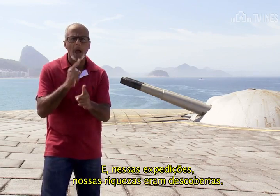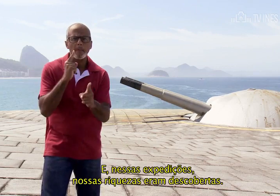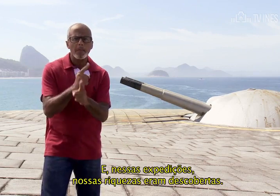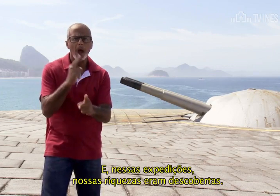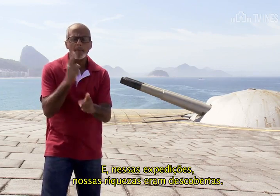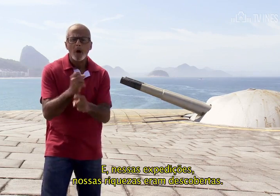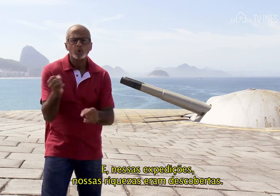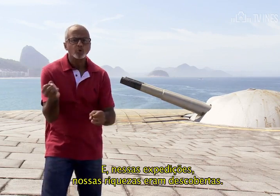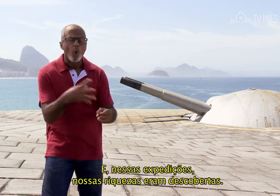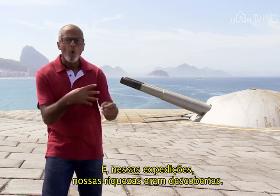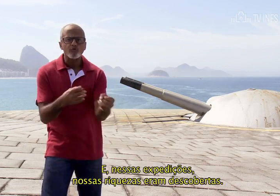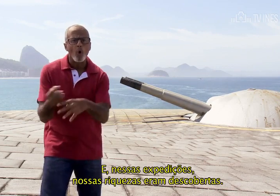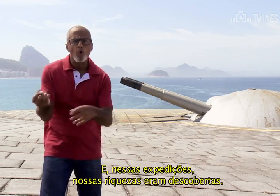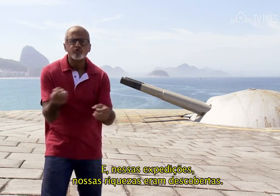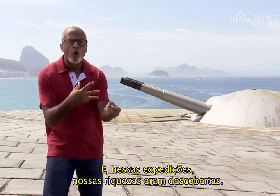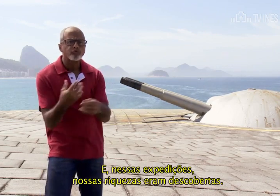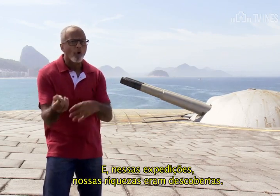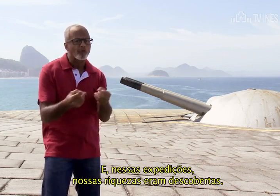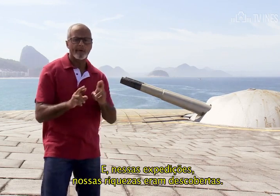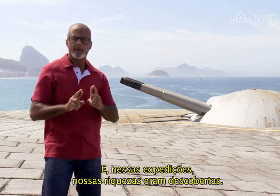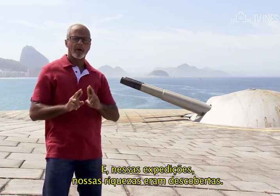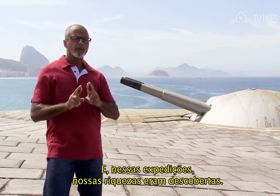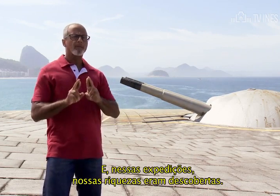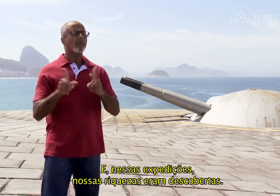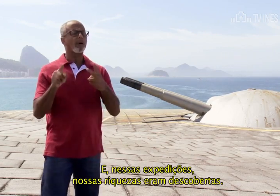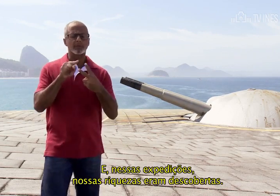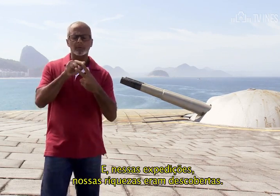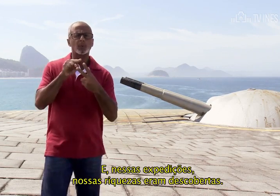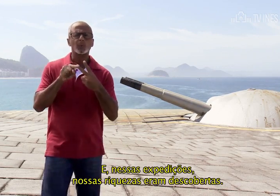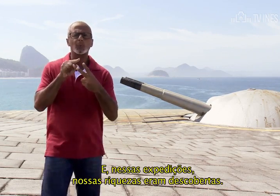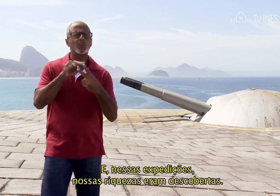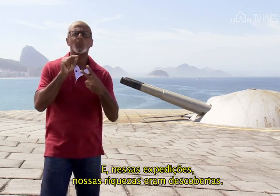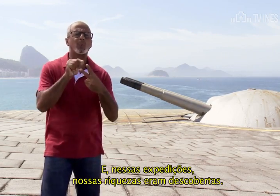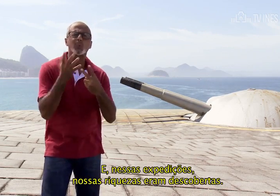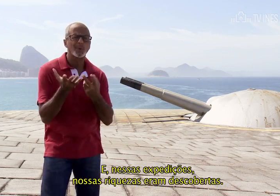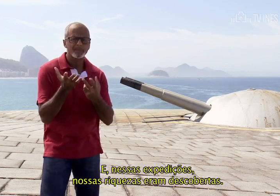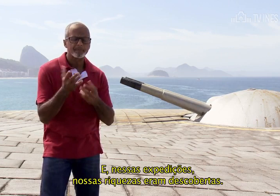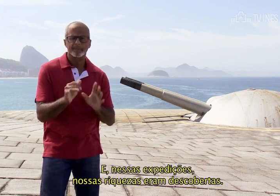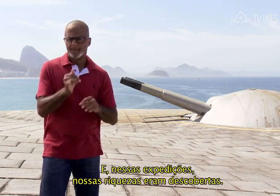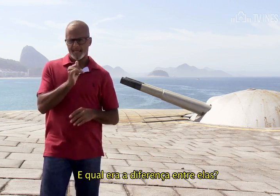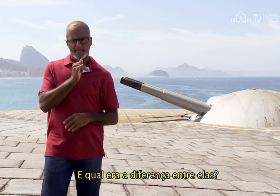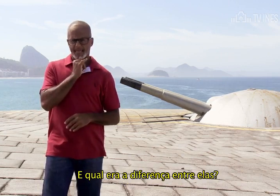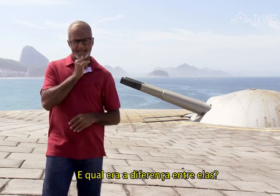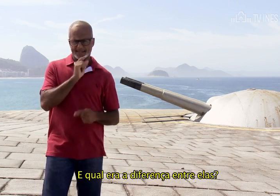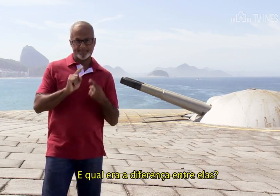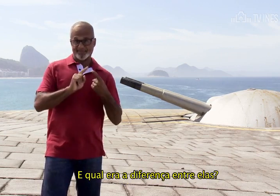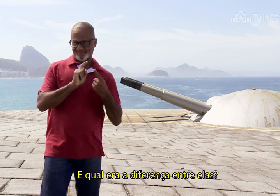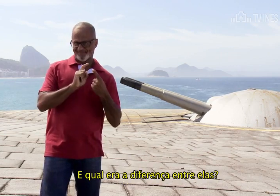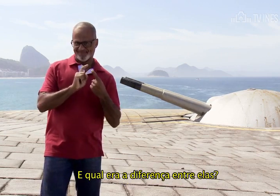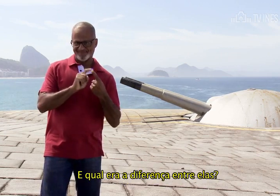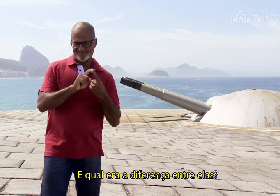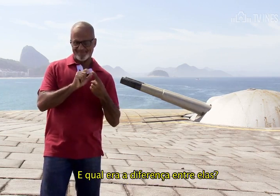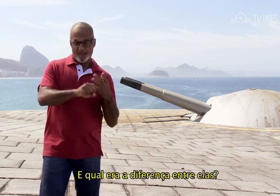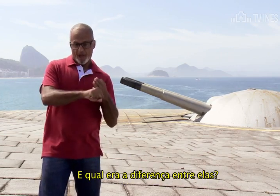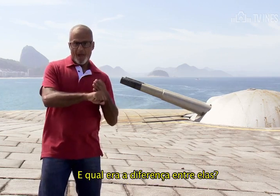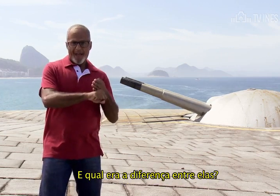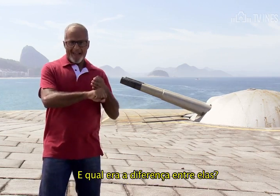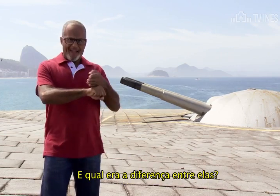E nessas expedições, nossas riquezas eram descobertas. E qual era a diferença entre elas?